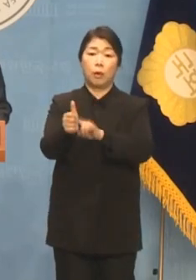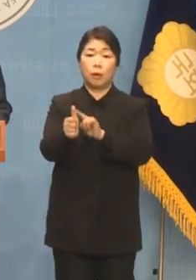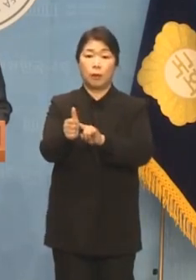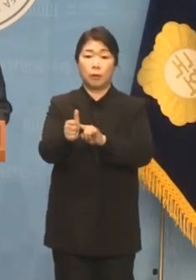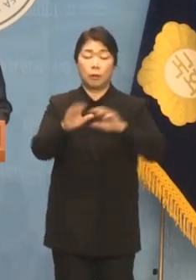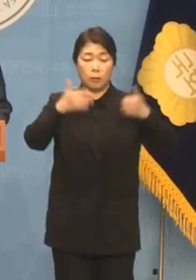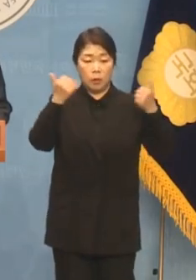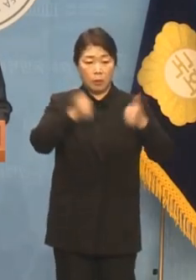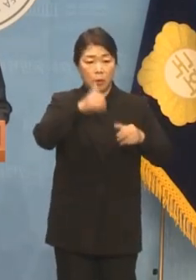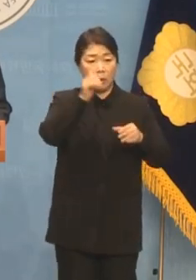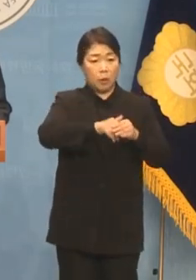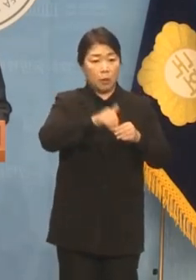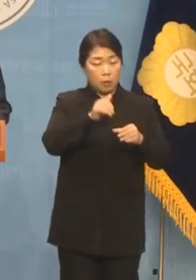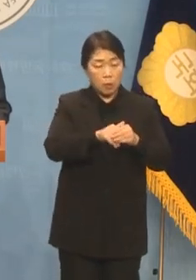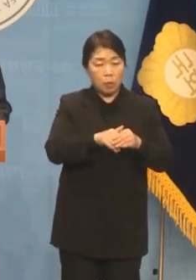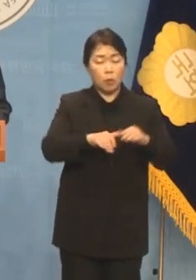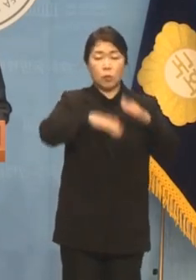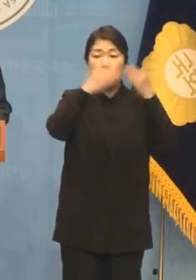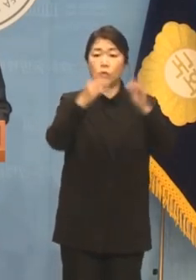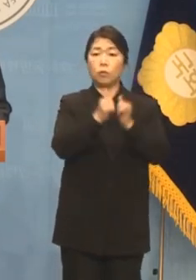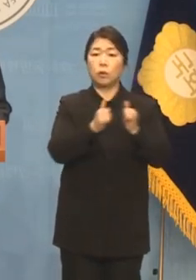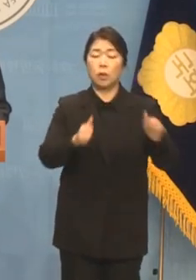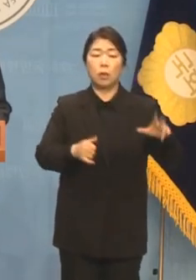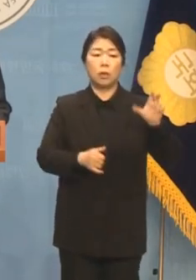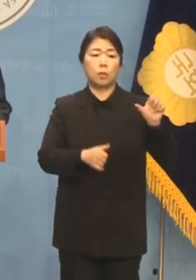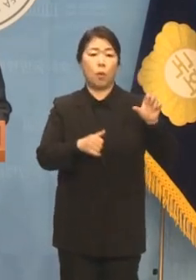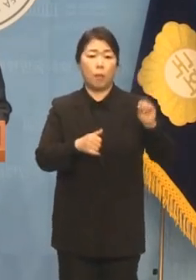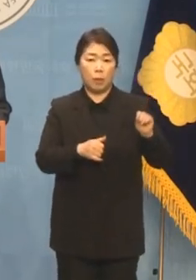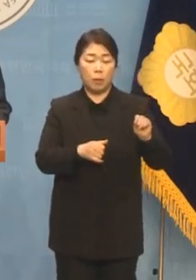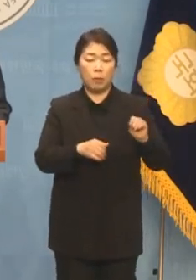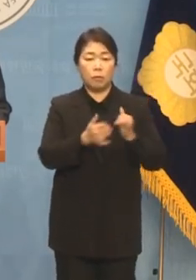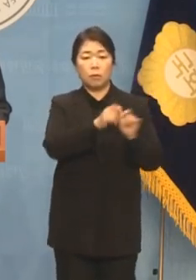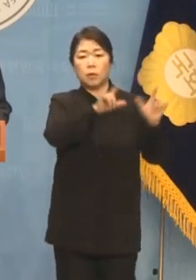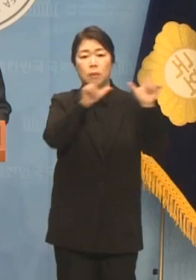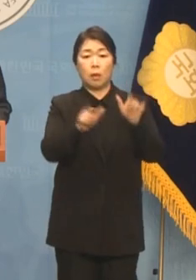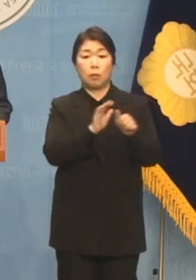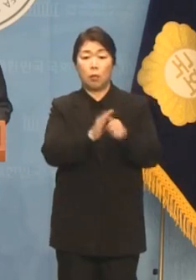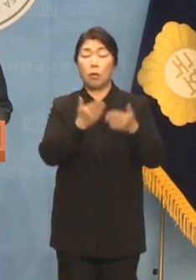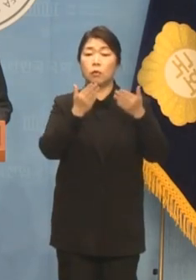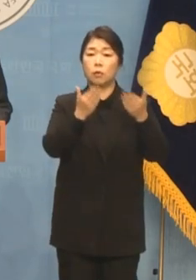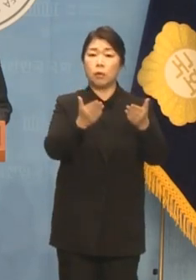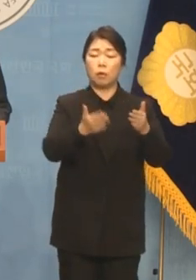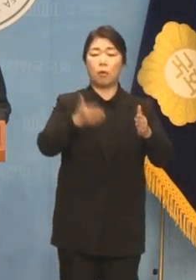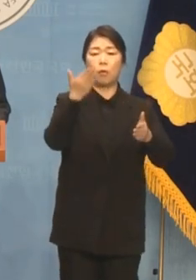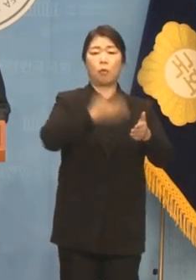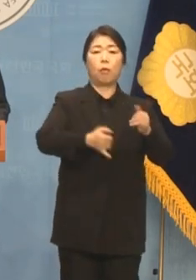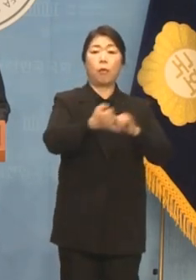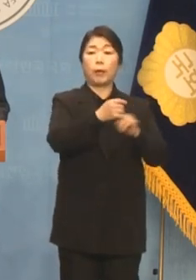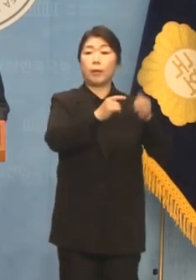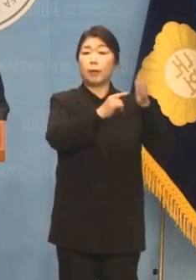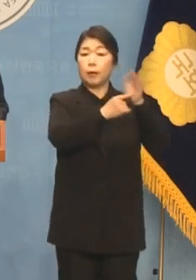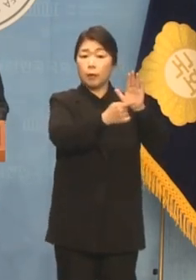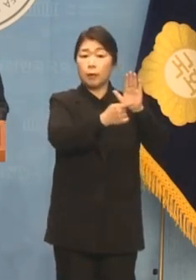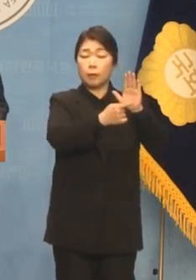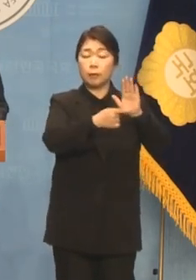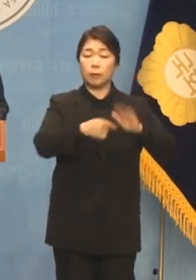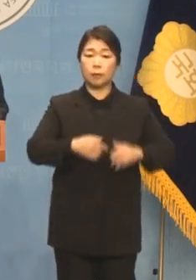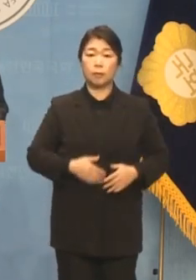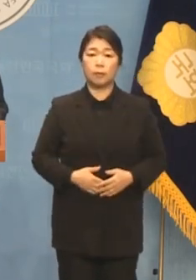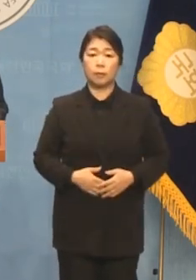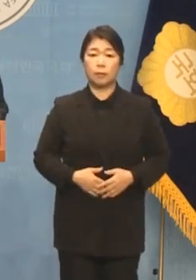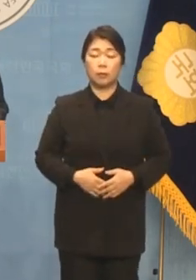전국민의 25만 원씩 민생 회복 지원금 지급을 공약으로 발표했습니다